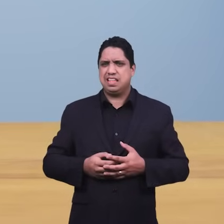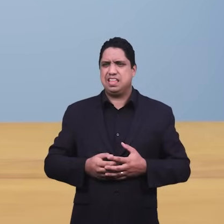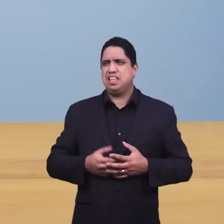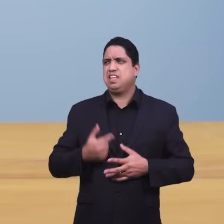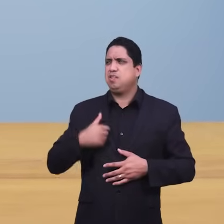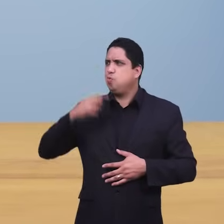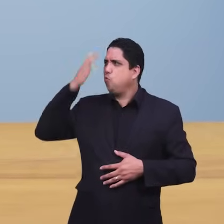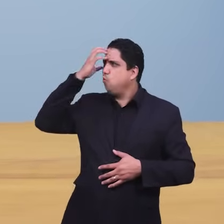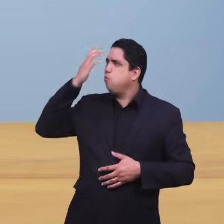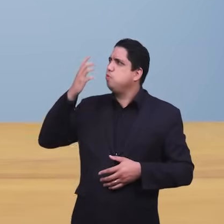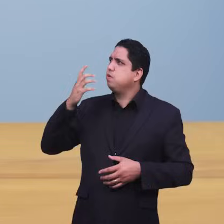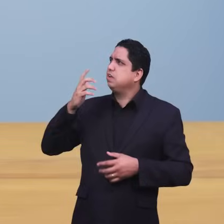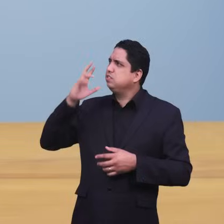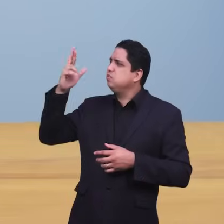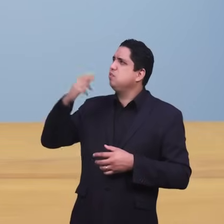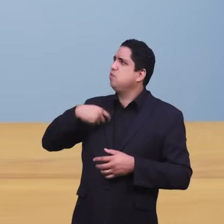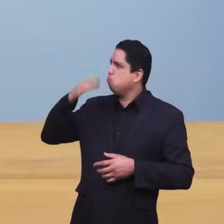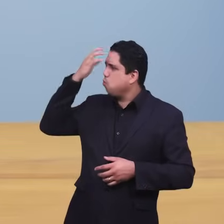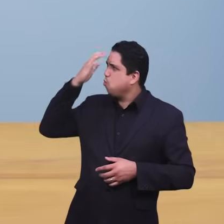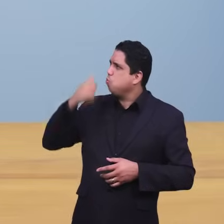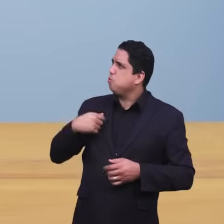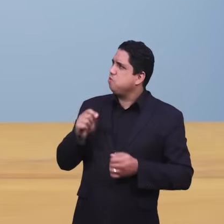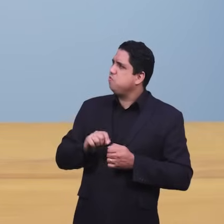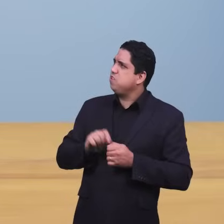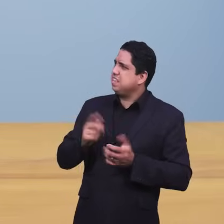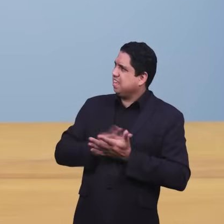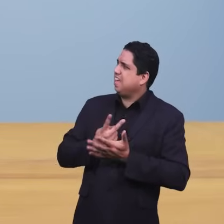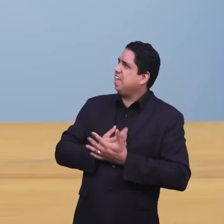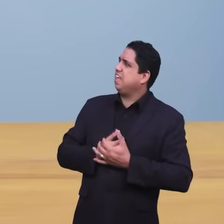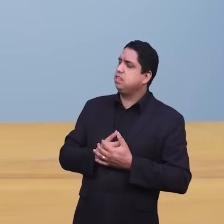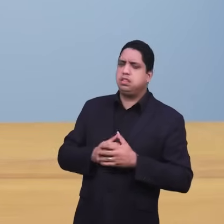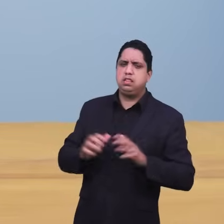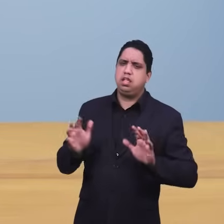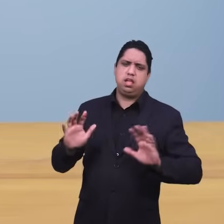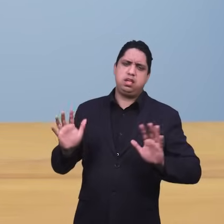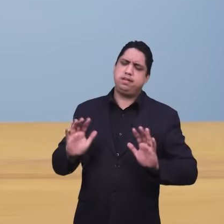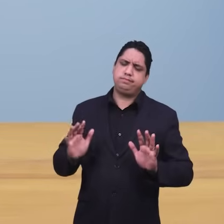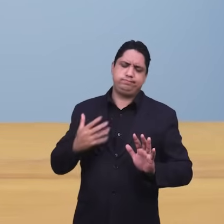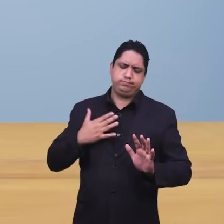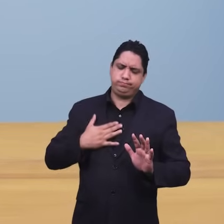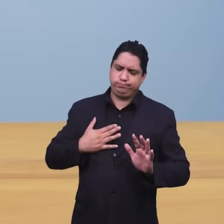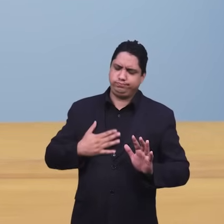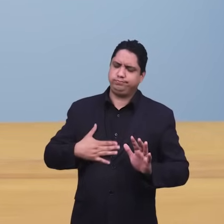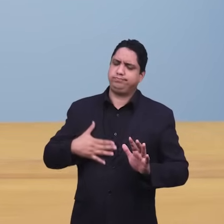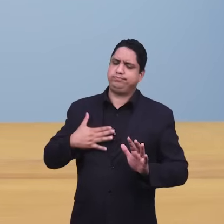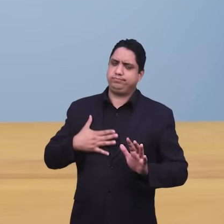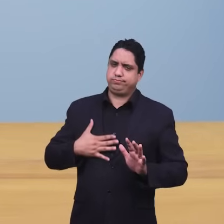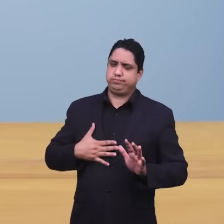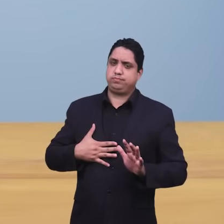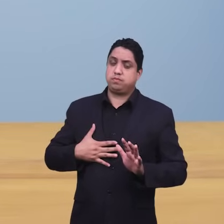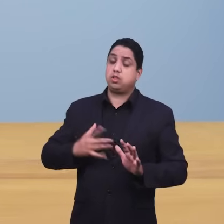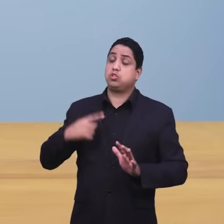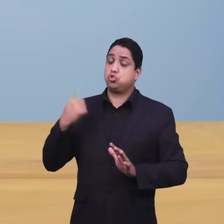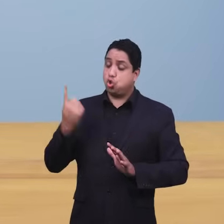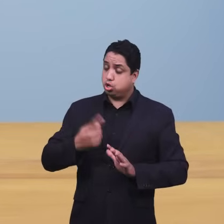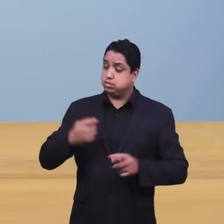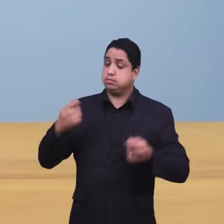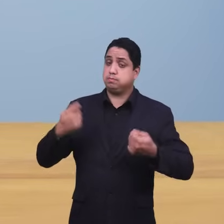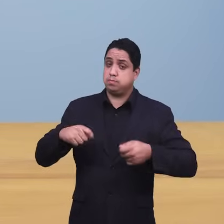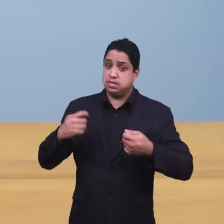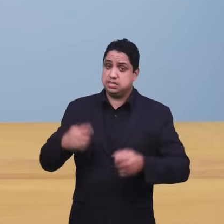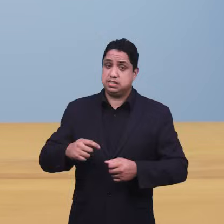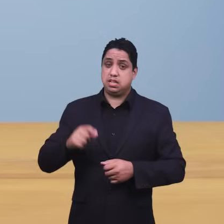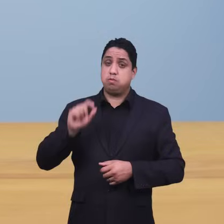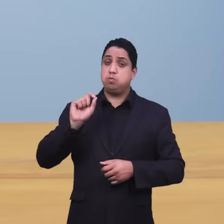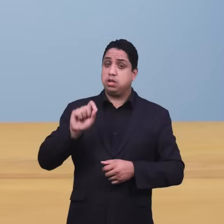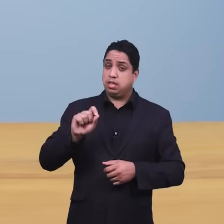durante a gravidez? Foi algo que eu deixei de fazer? Não é. Então nós precisamos trazer para esses